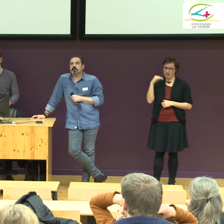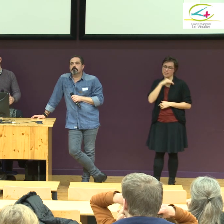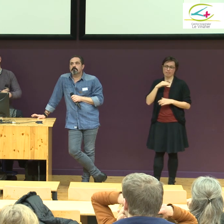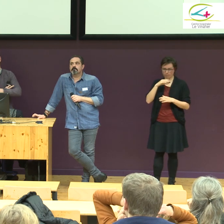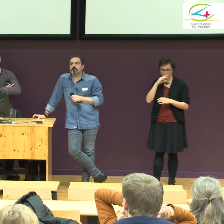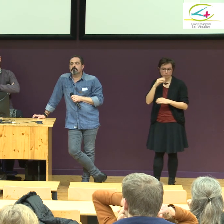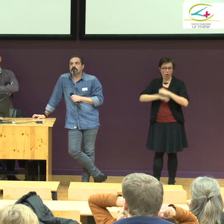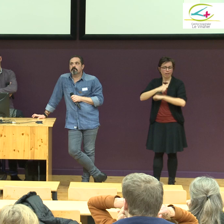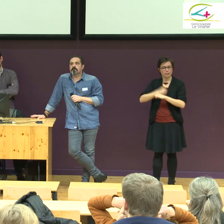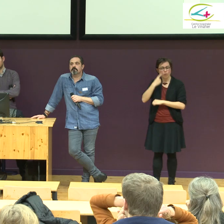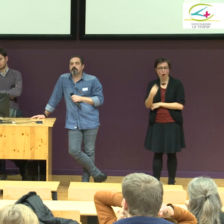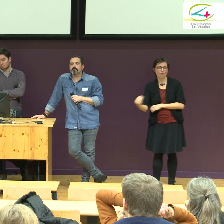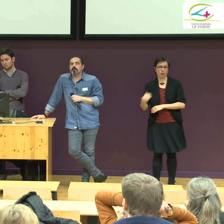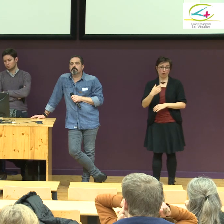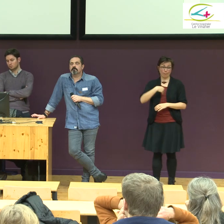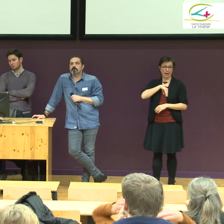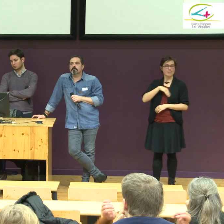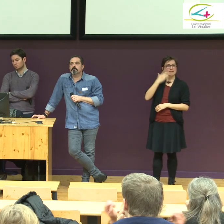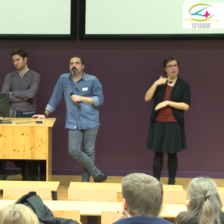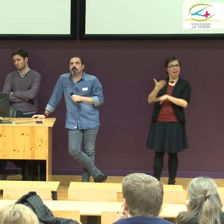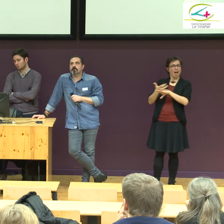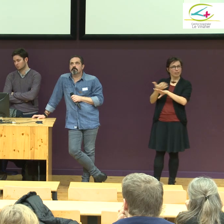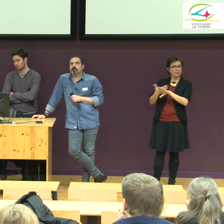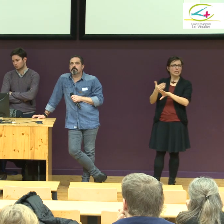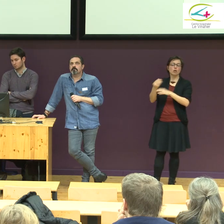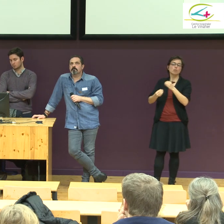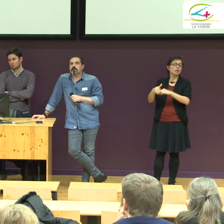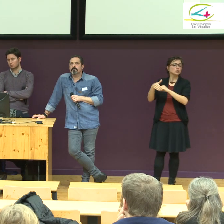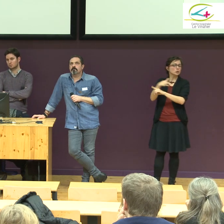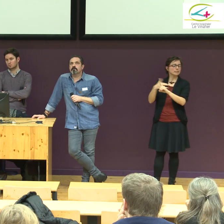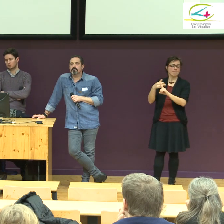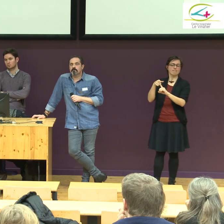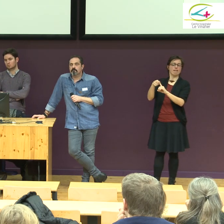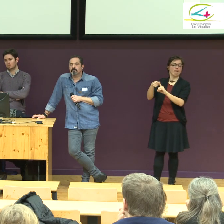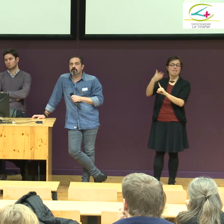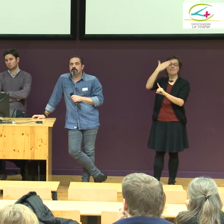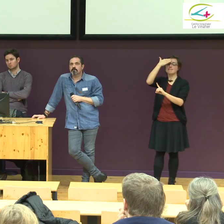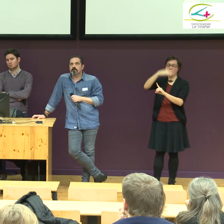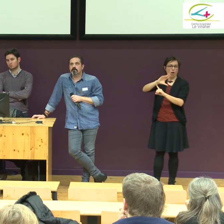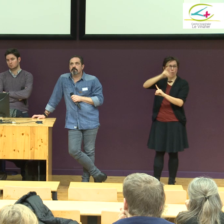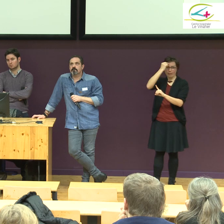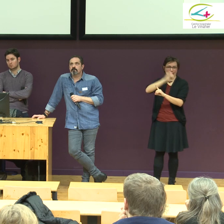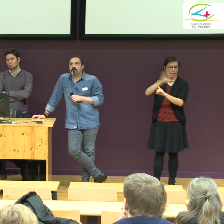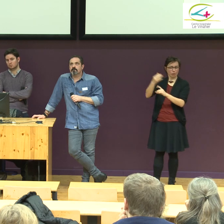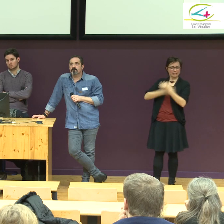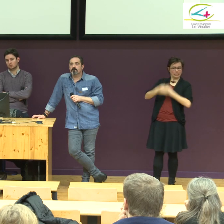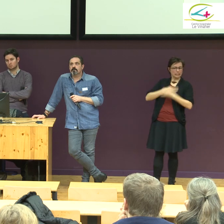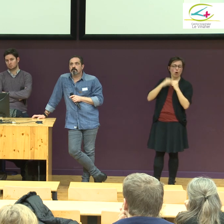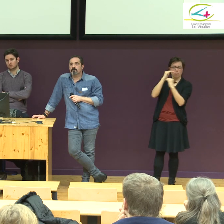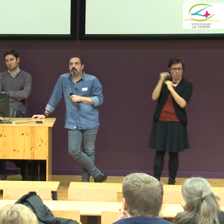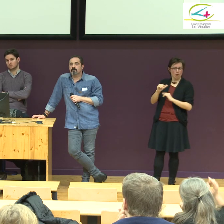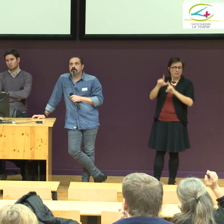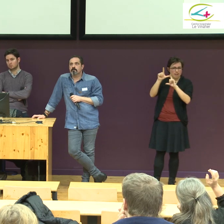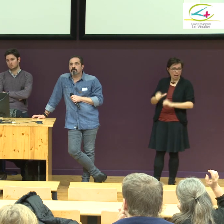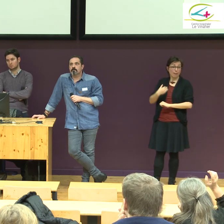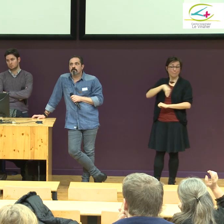avaient identifié que concrètement, l'infirmier, l'assistante sociale au bout du fil, savait vraiment que voilà, il n'y avait pas un suradressage, il y avait